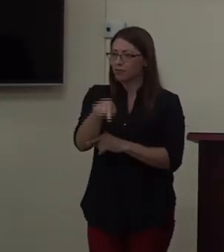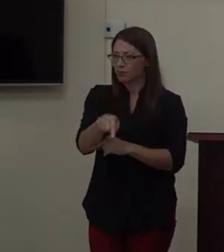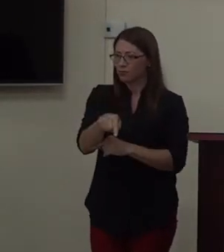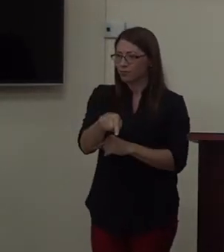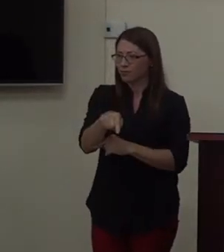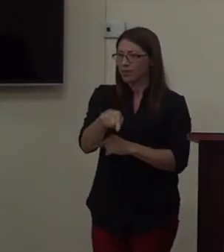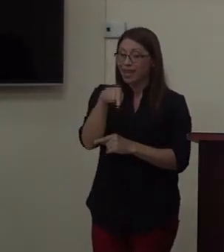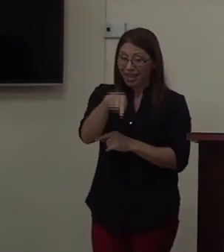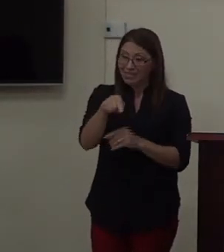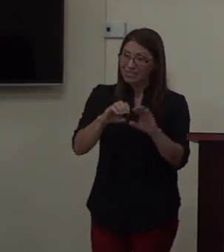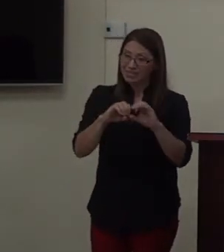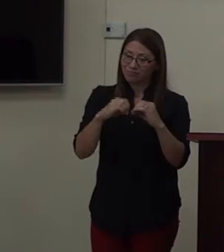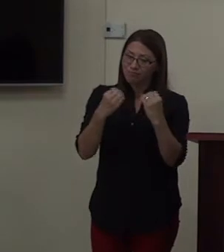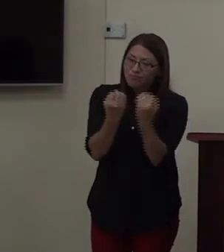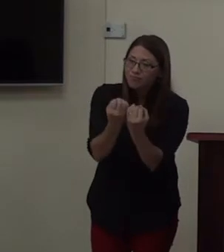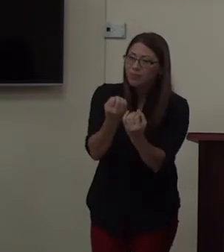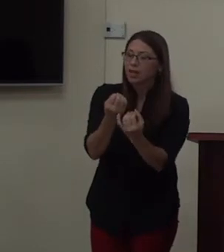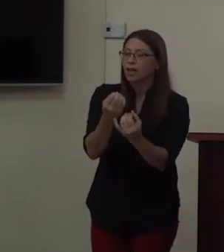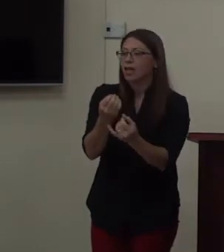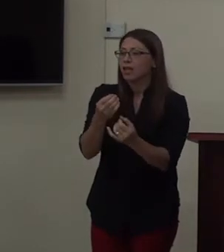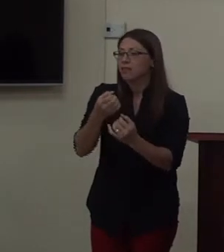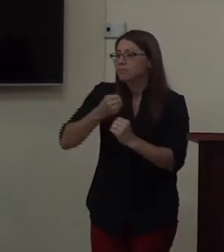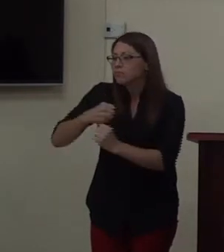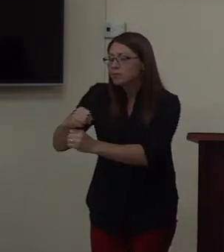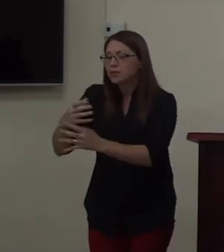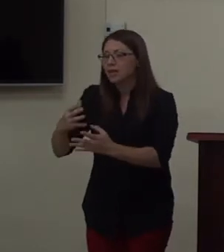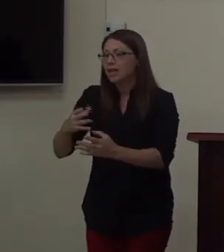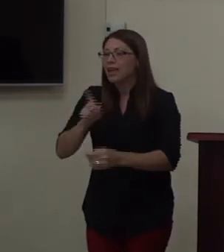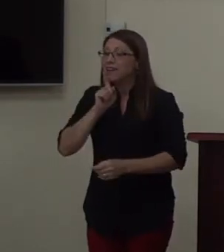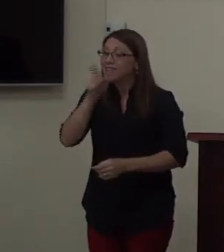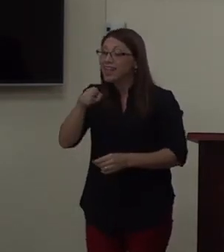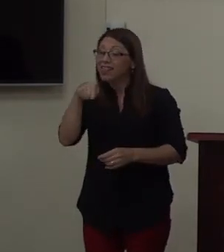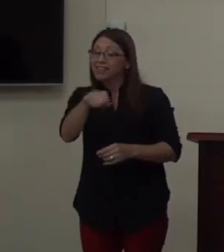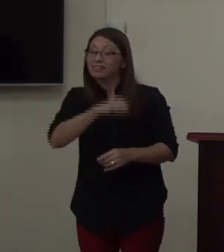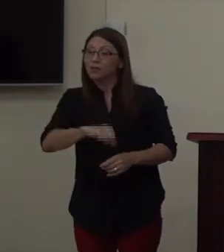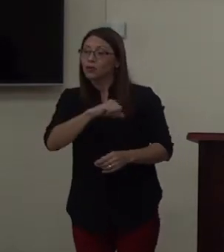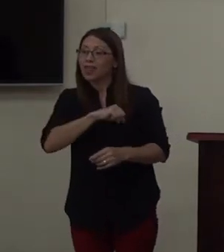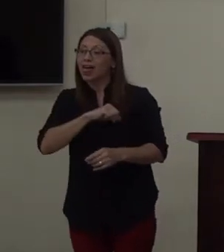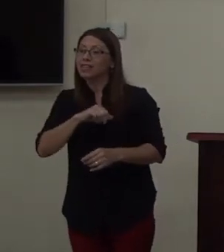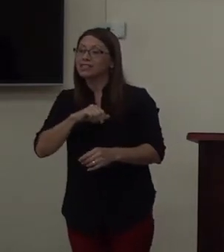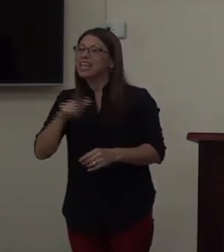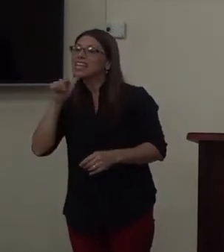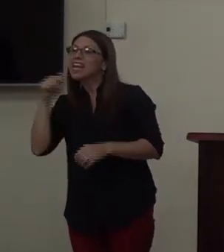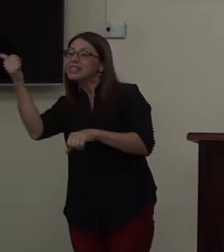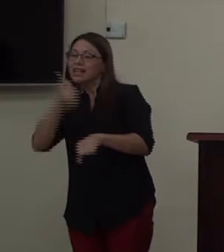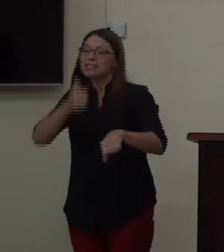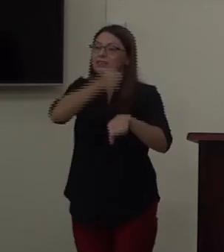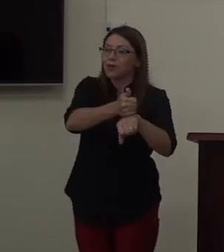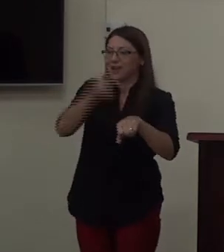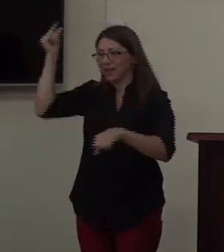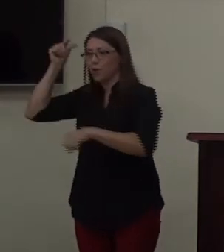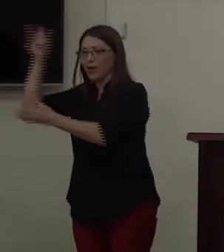entidades de gobierno local, en realidad instauradas como idea por el gobierno central y que han